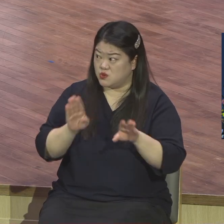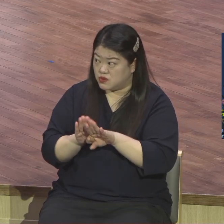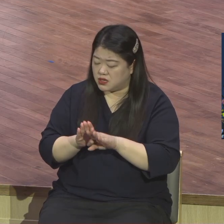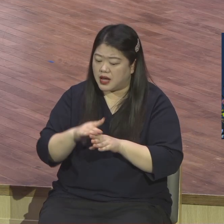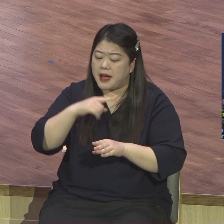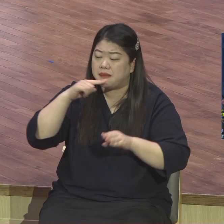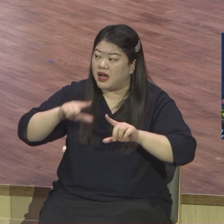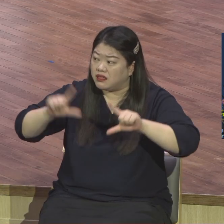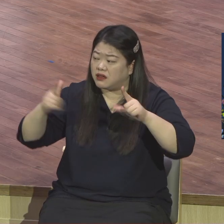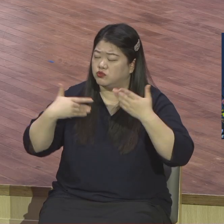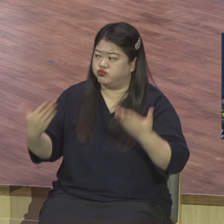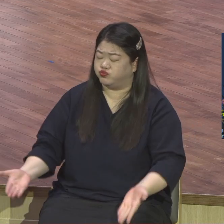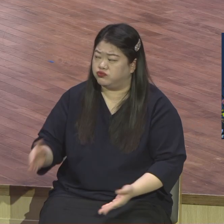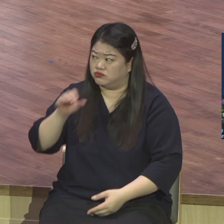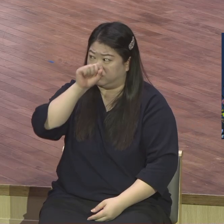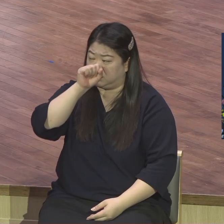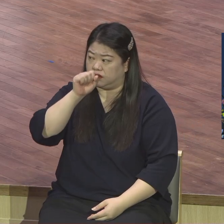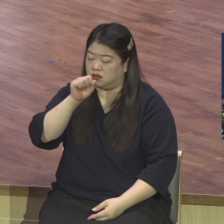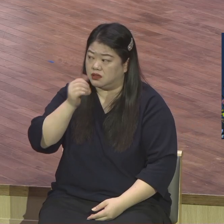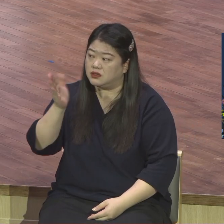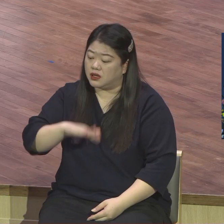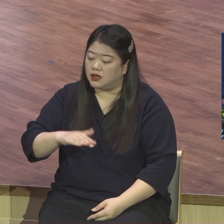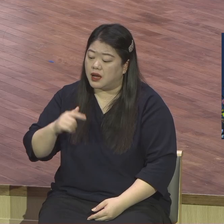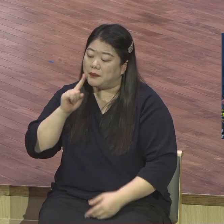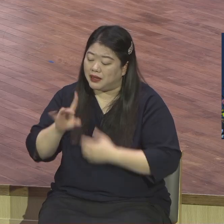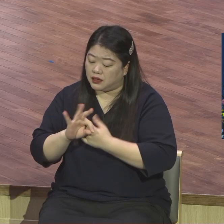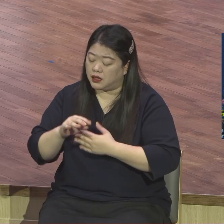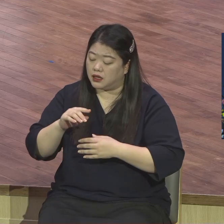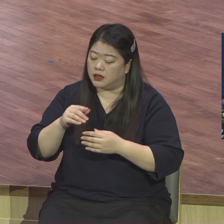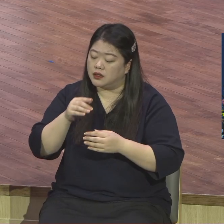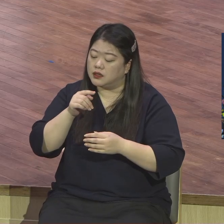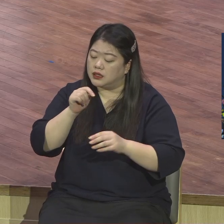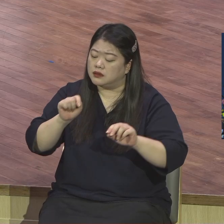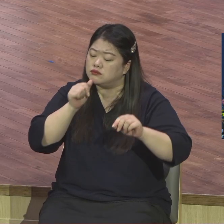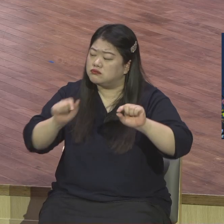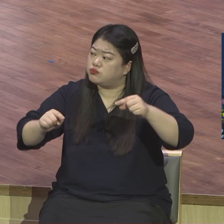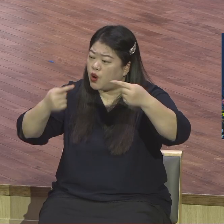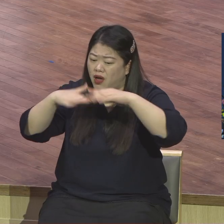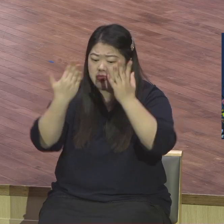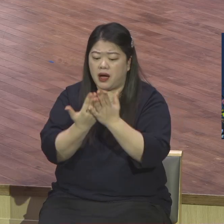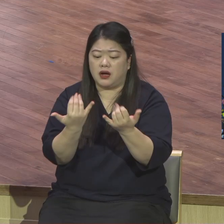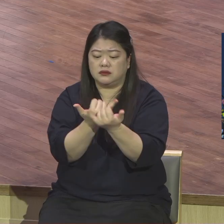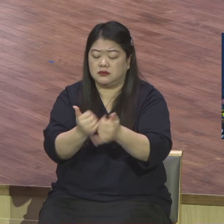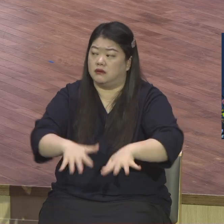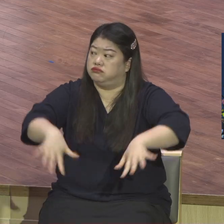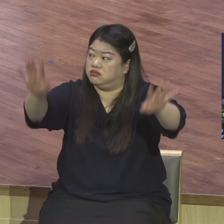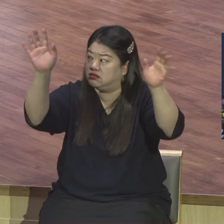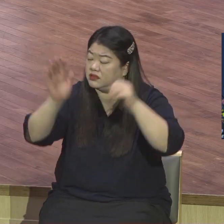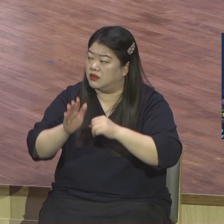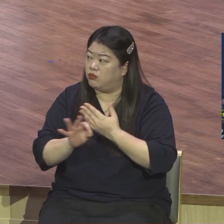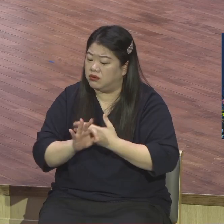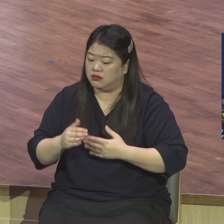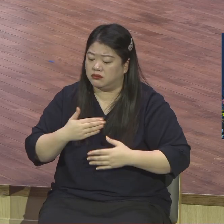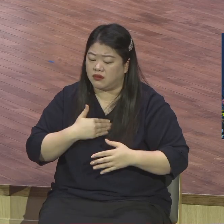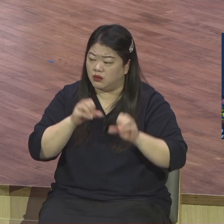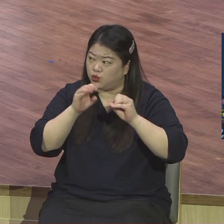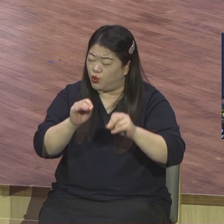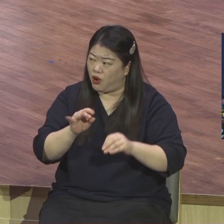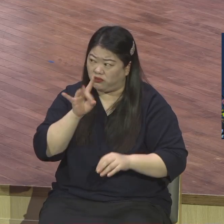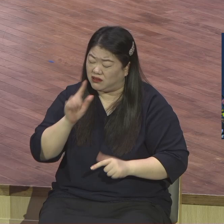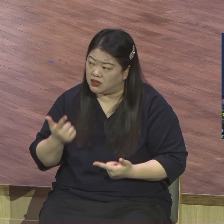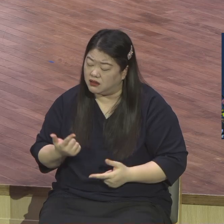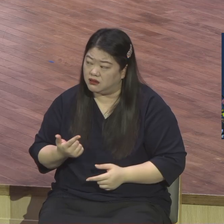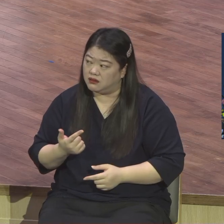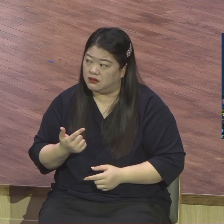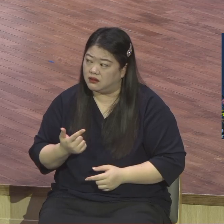전도가 되는지 보여주세요. 그런데 그 설날에 영도 바닥에서 막 바람